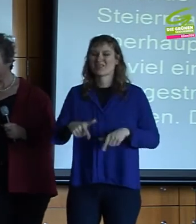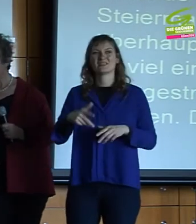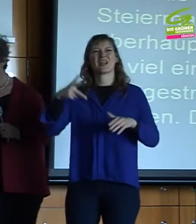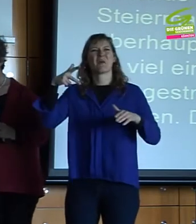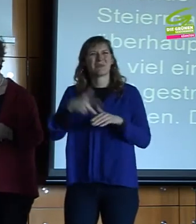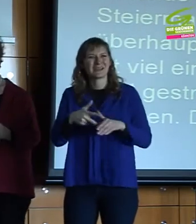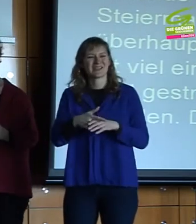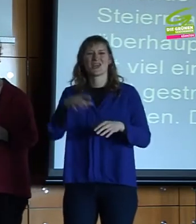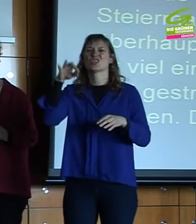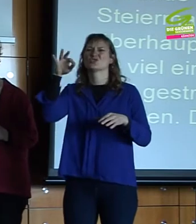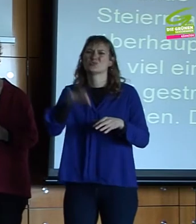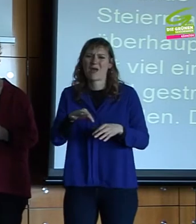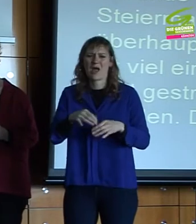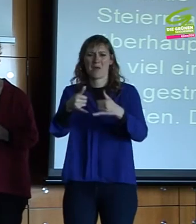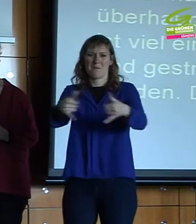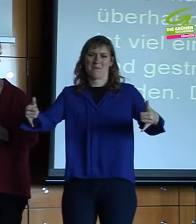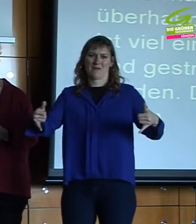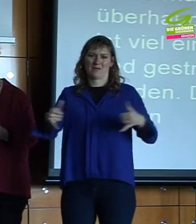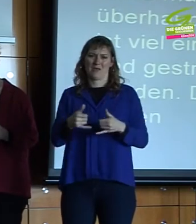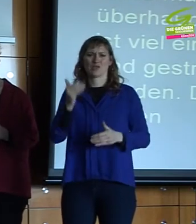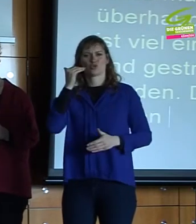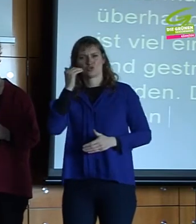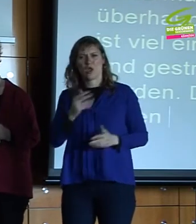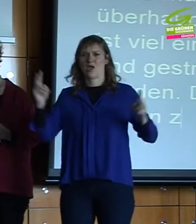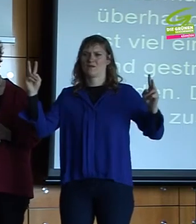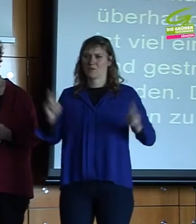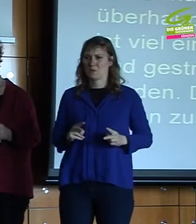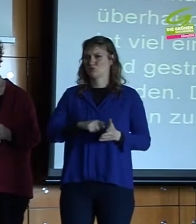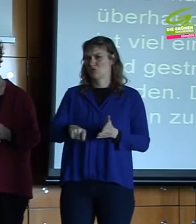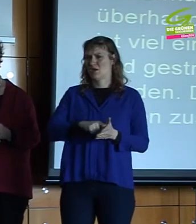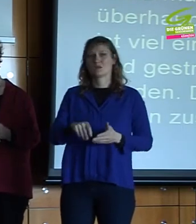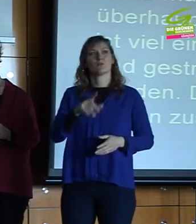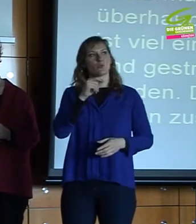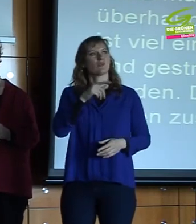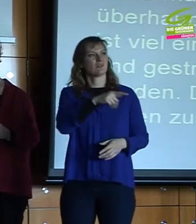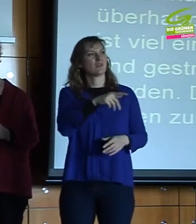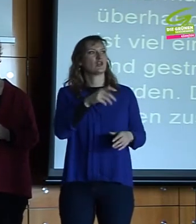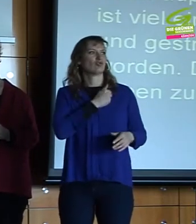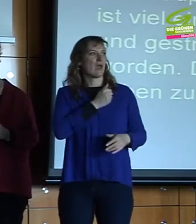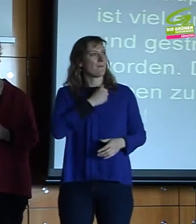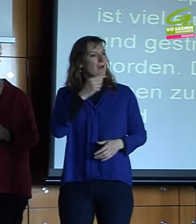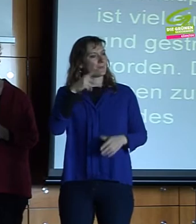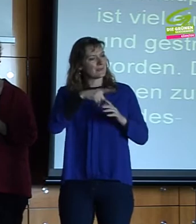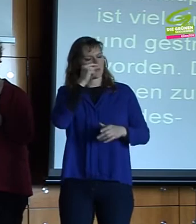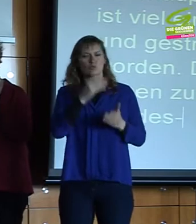Landesbehindertensparpaket geschnürt, an dem die behinderten Menschen in der Steiermark noch lang zu tragen haben werden.